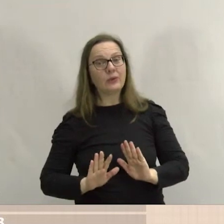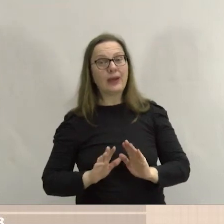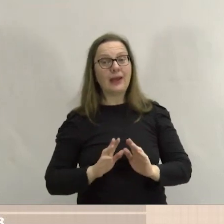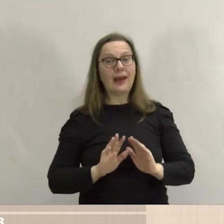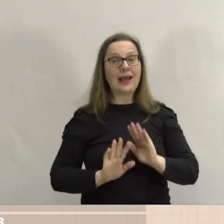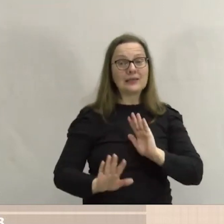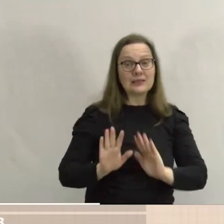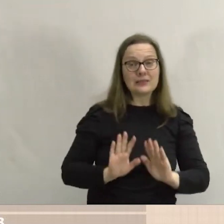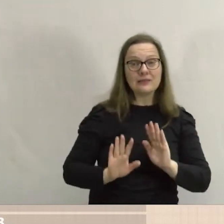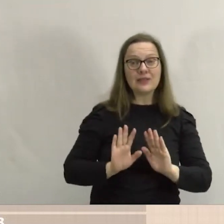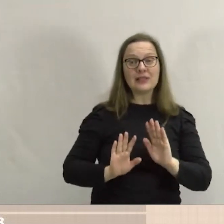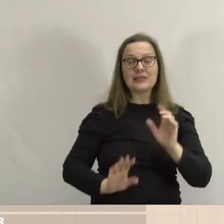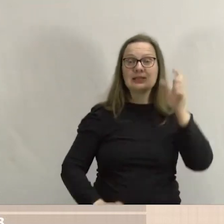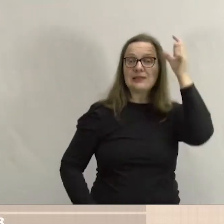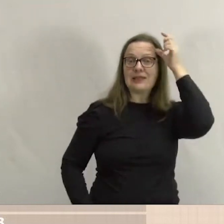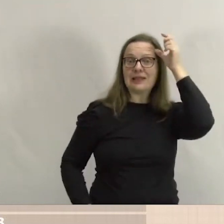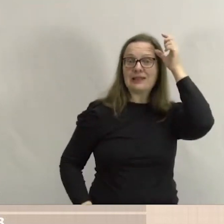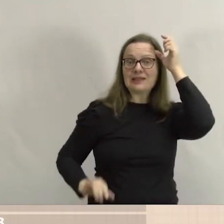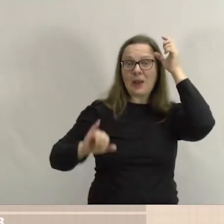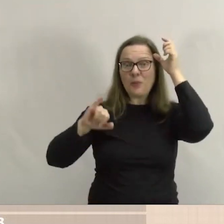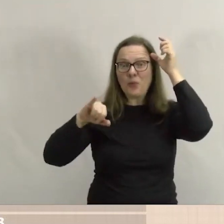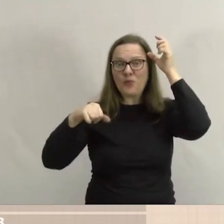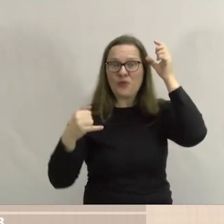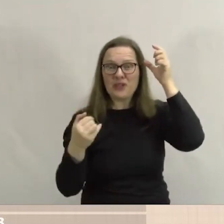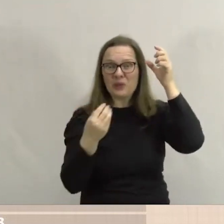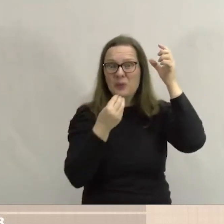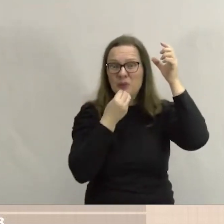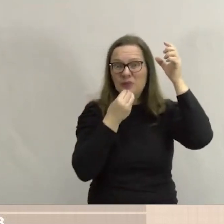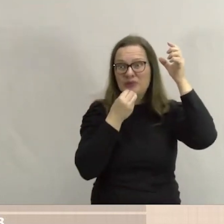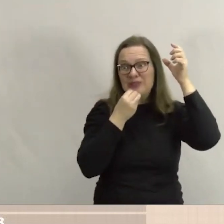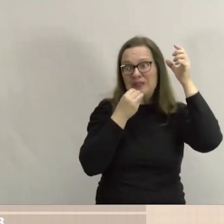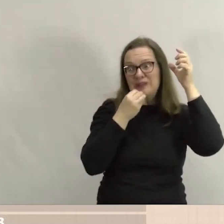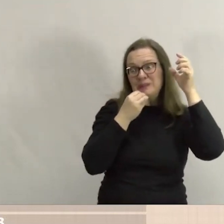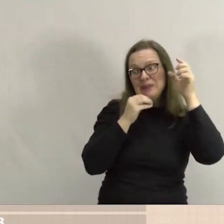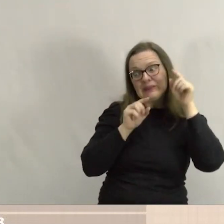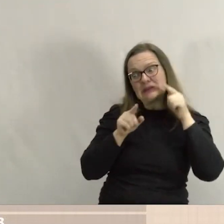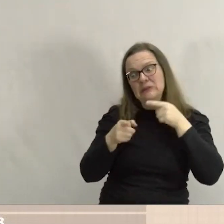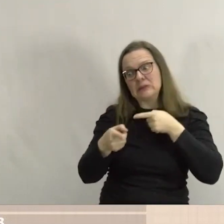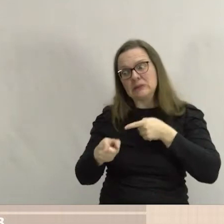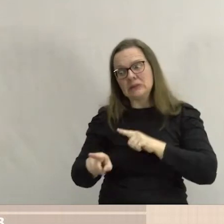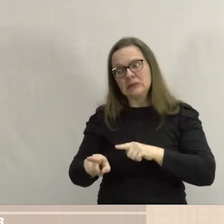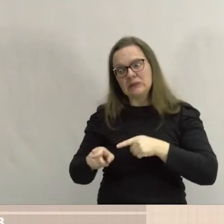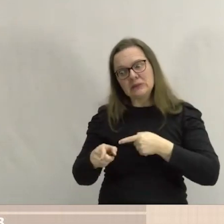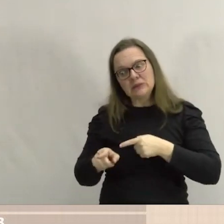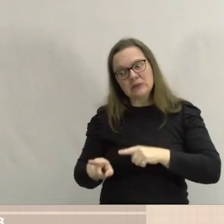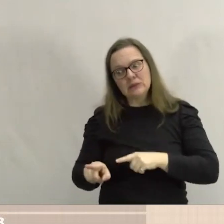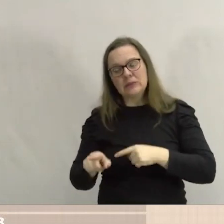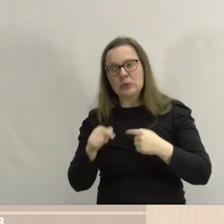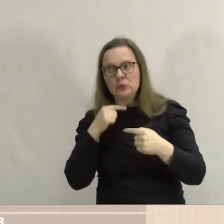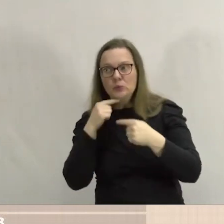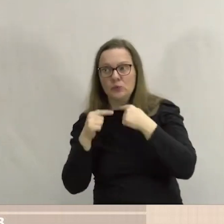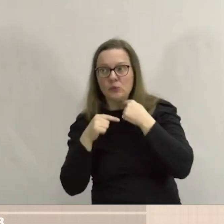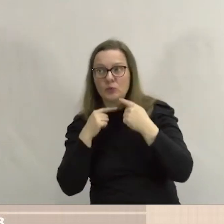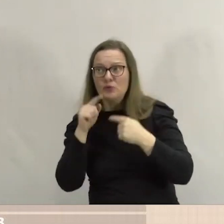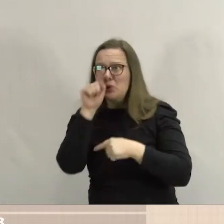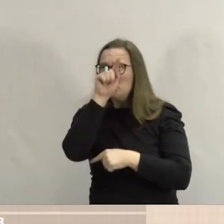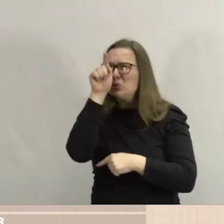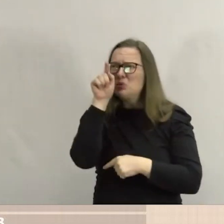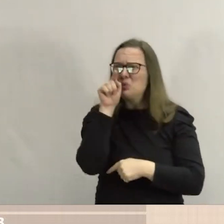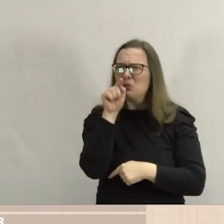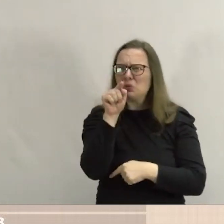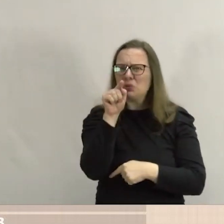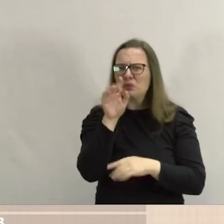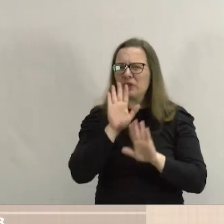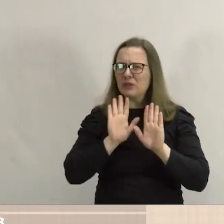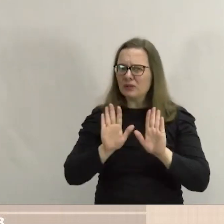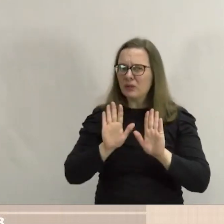perde a simplicidade, você perde a pureza, e aí você é desconectado. O